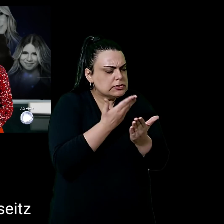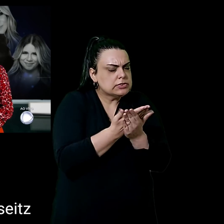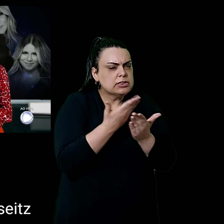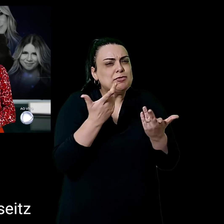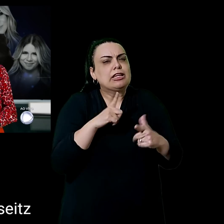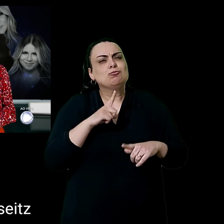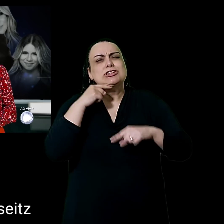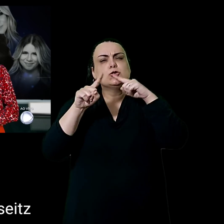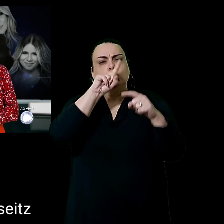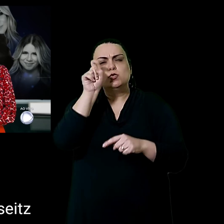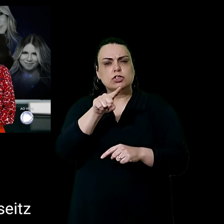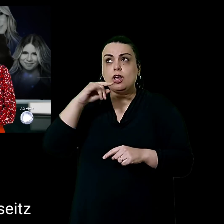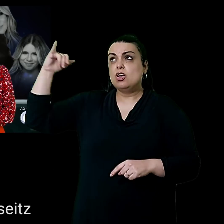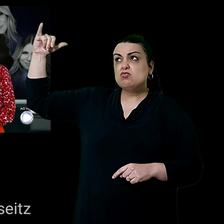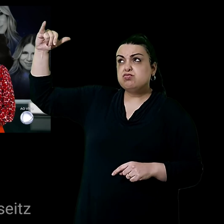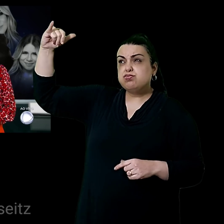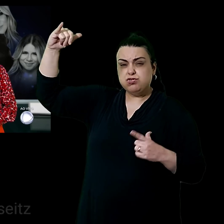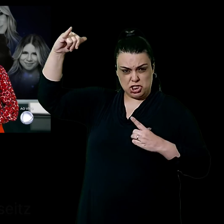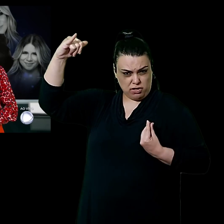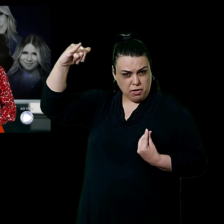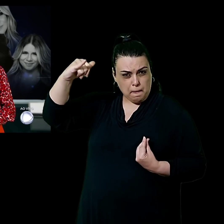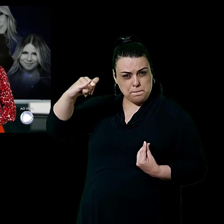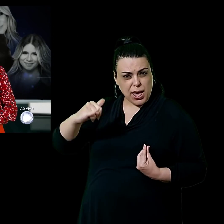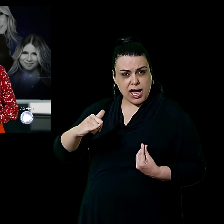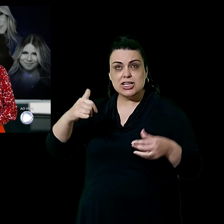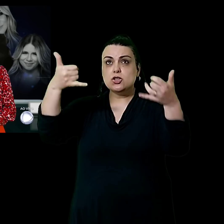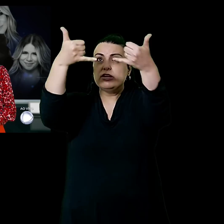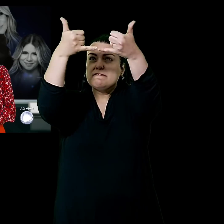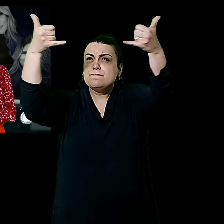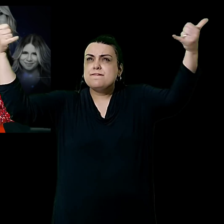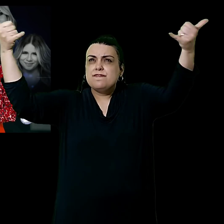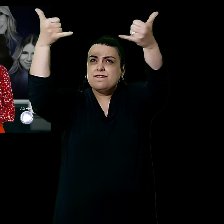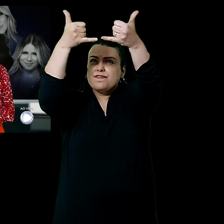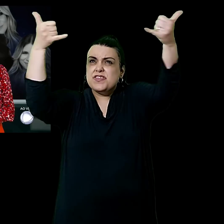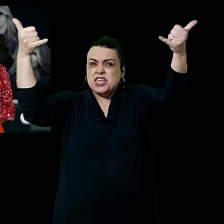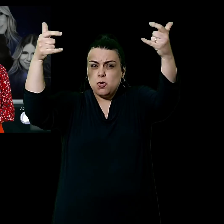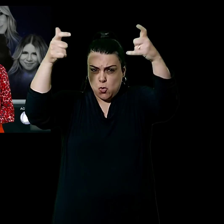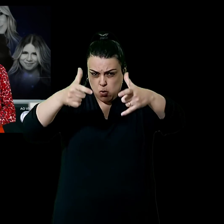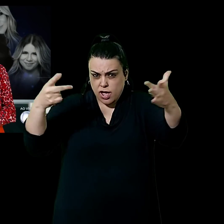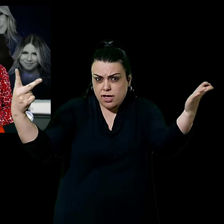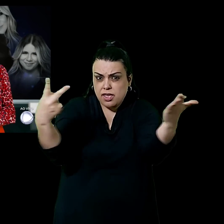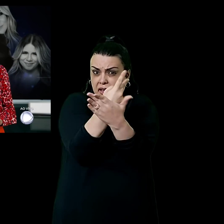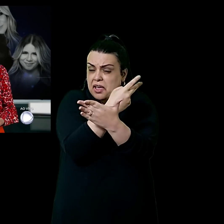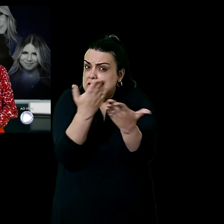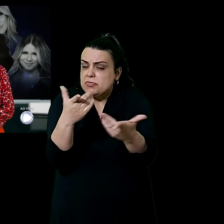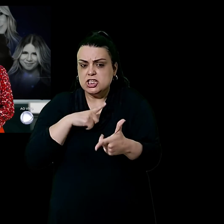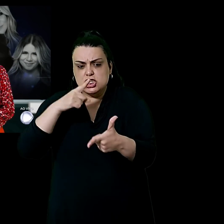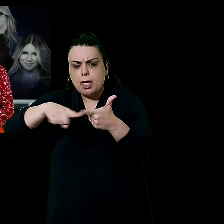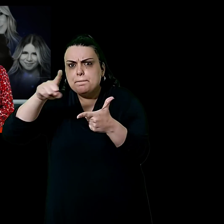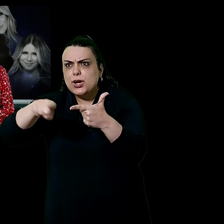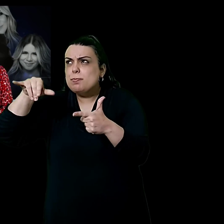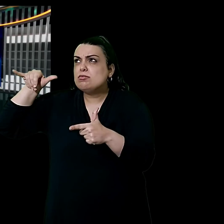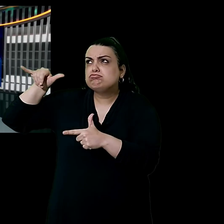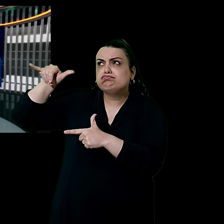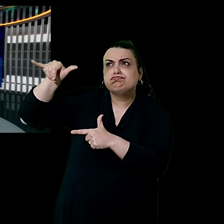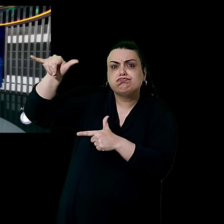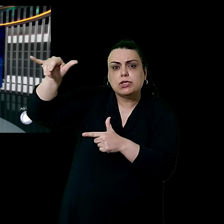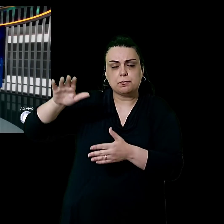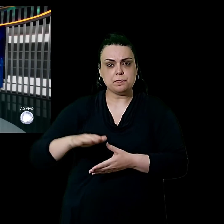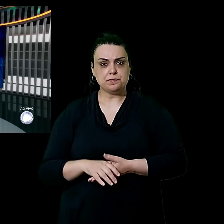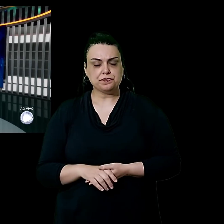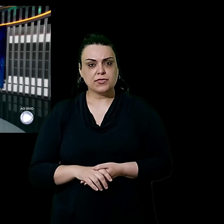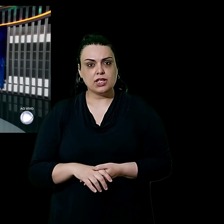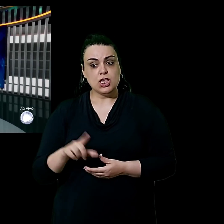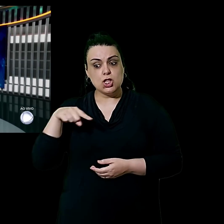perguntas. O bimotor voava muito baixo? A fiação elétrica estava irregular? Havia algum outro problema com o voo?